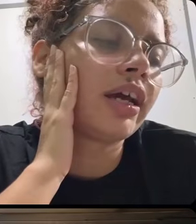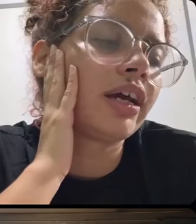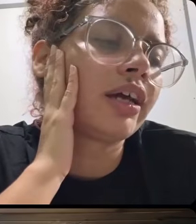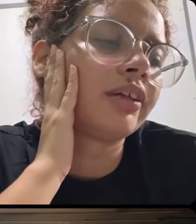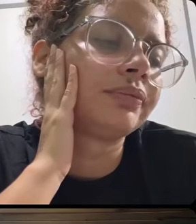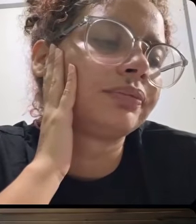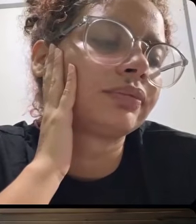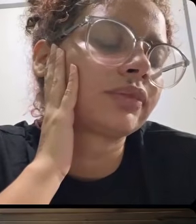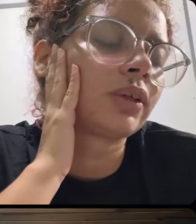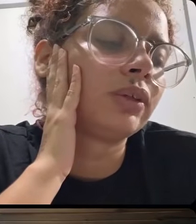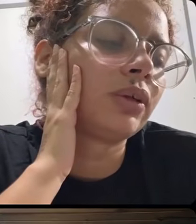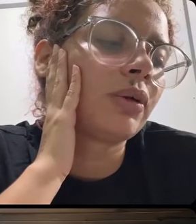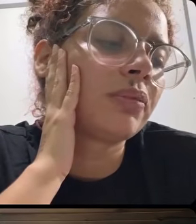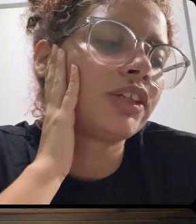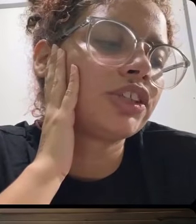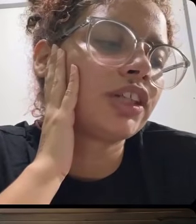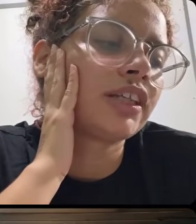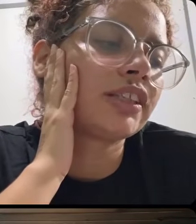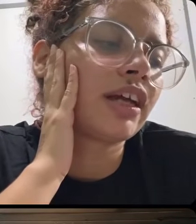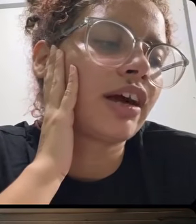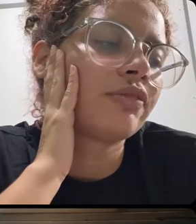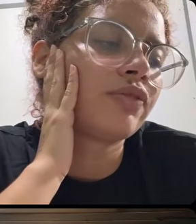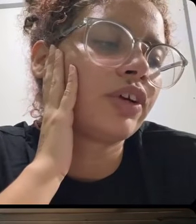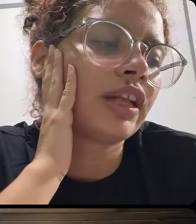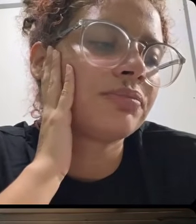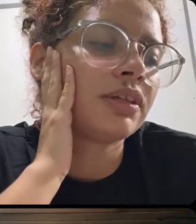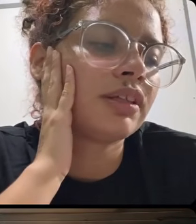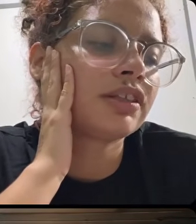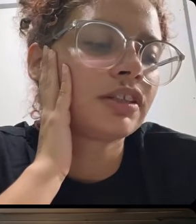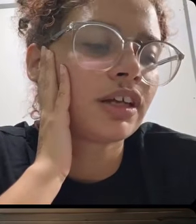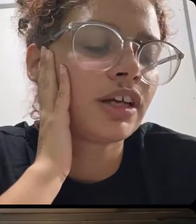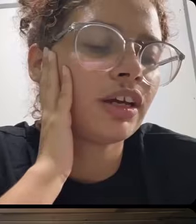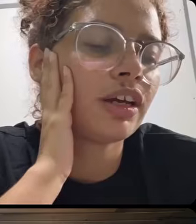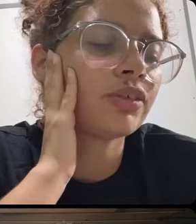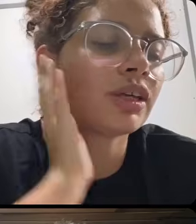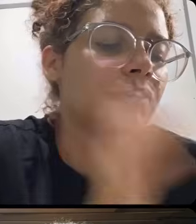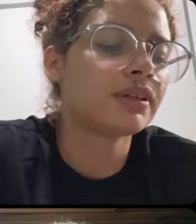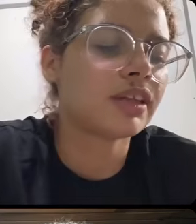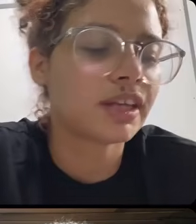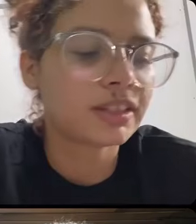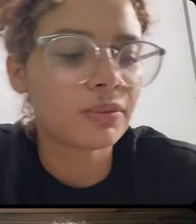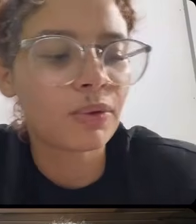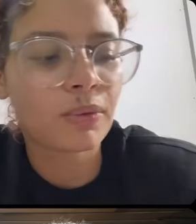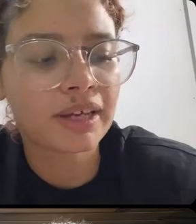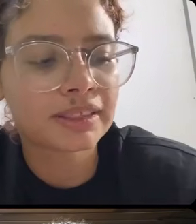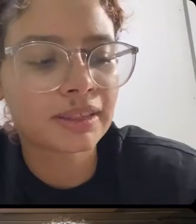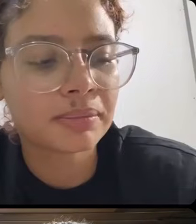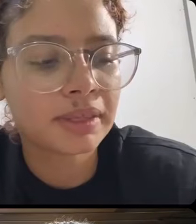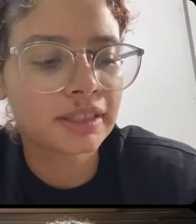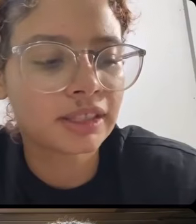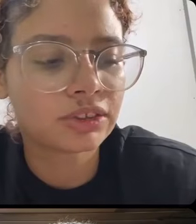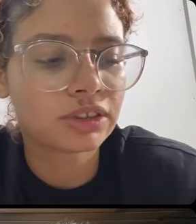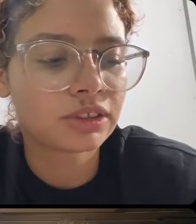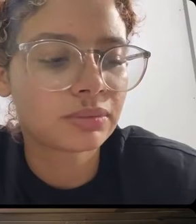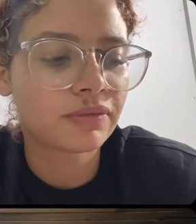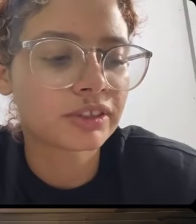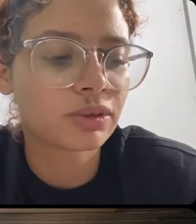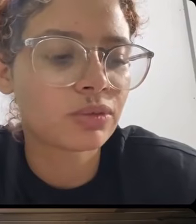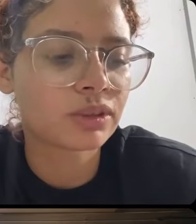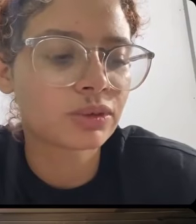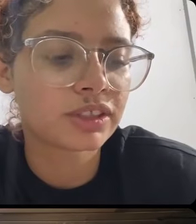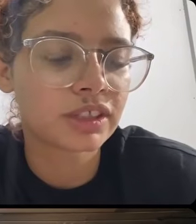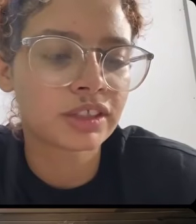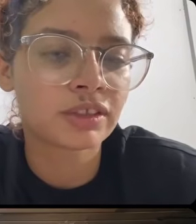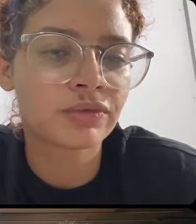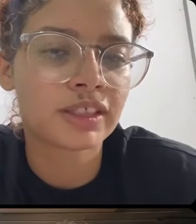vocês. Deus abençoe. quando eu aprendi a desenhar, foi lá em Minas. Eu sempre tentei ser um pouco mais independente para